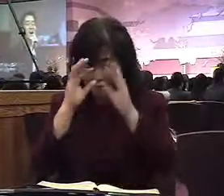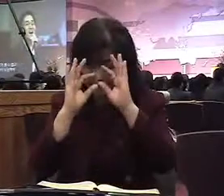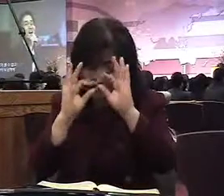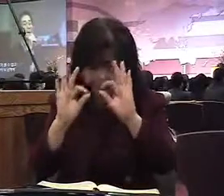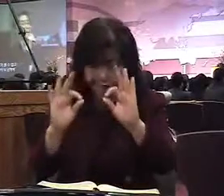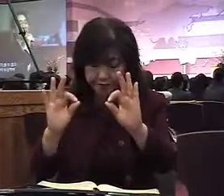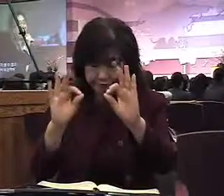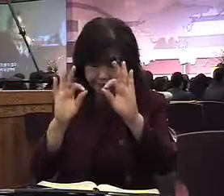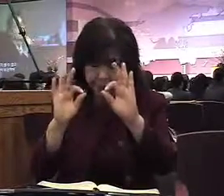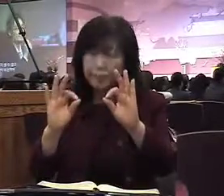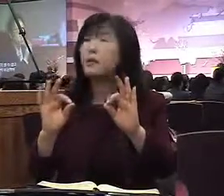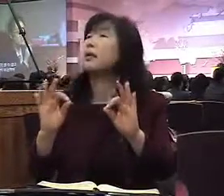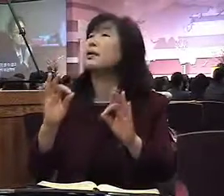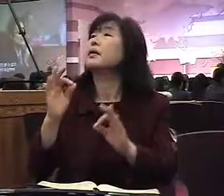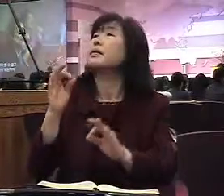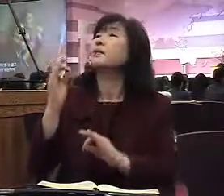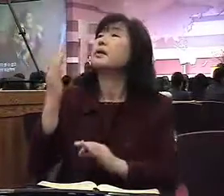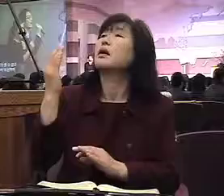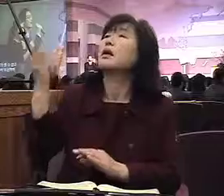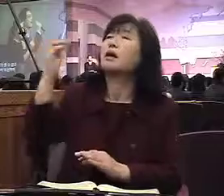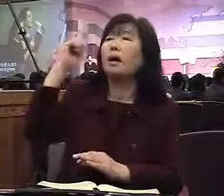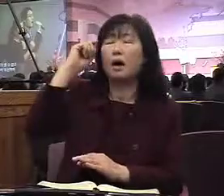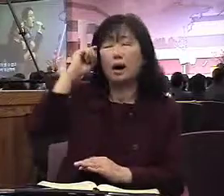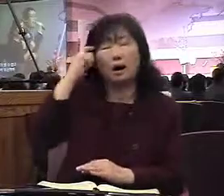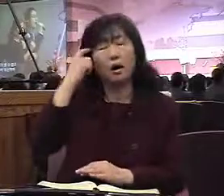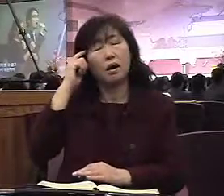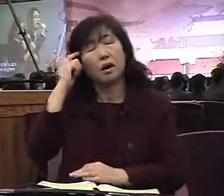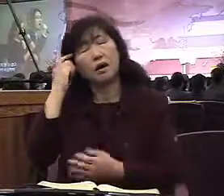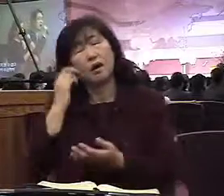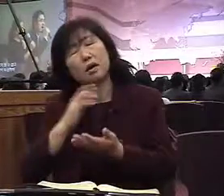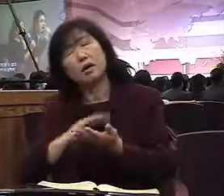지켜보신단다. 그야 생각